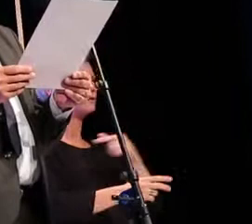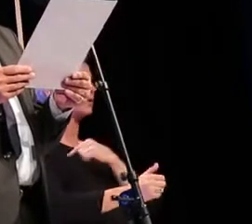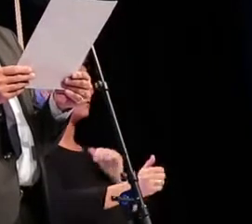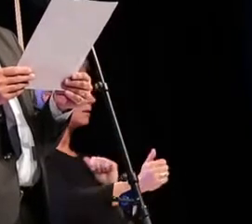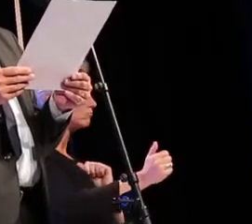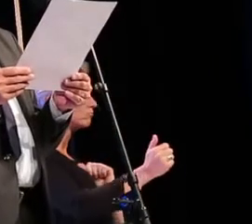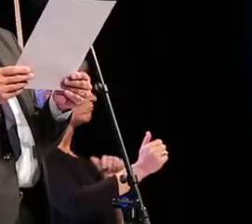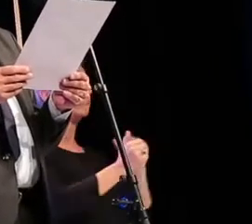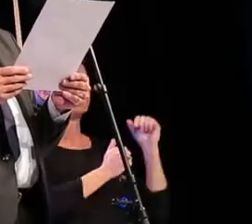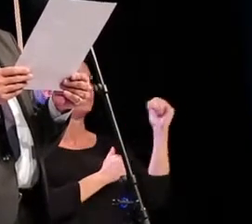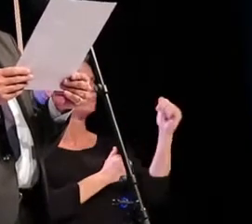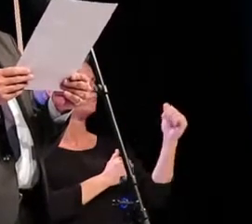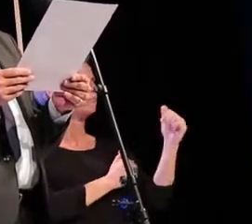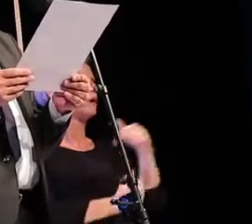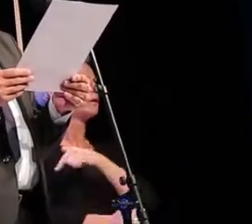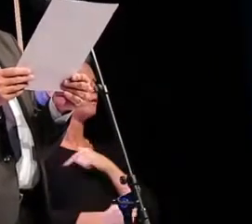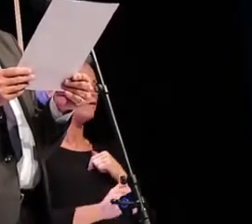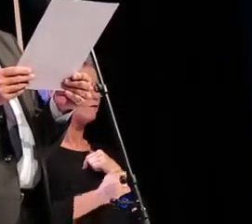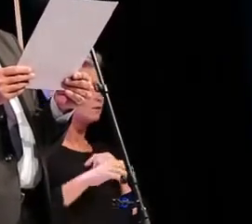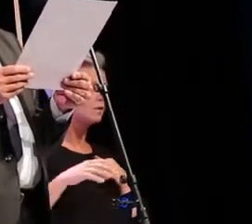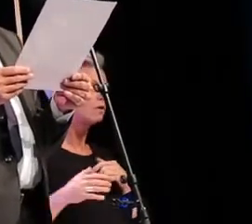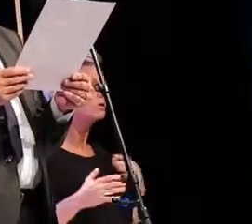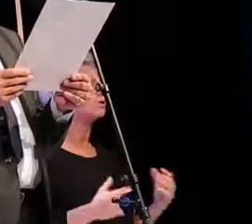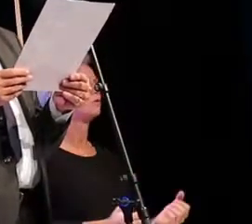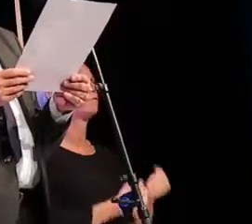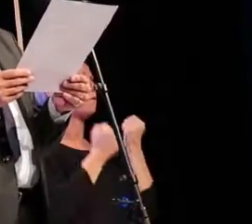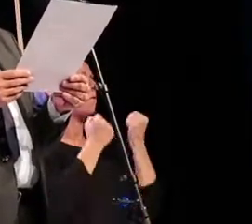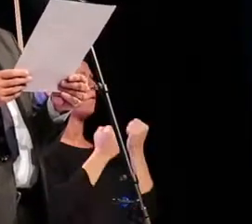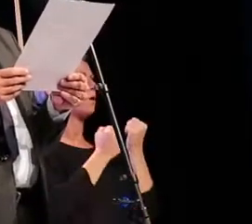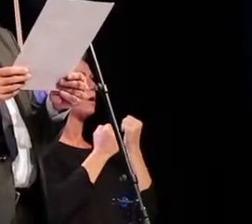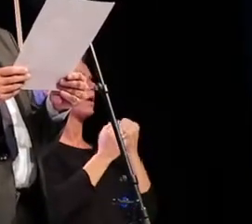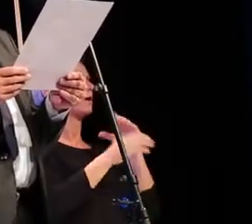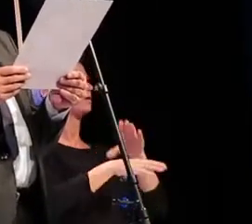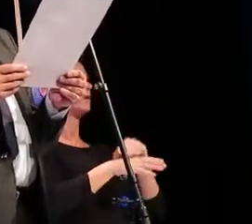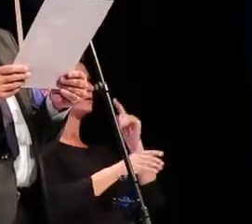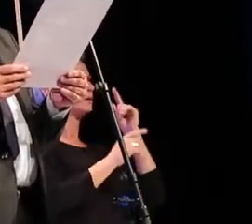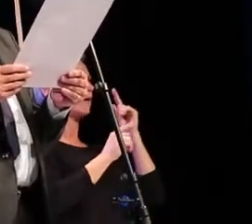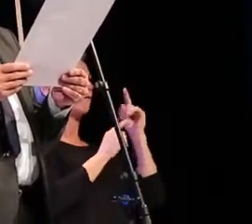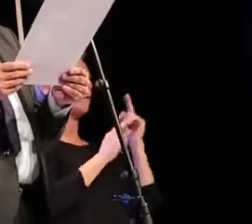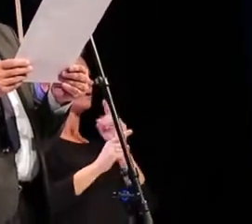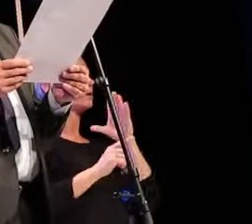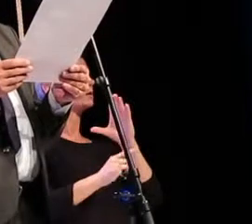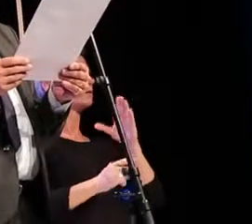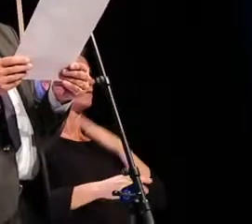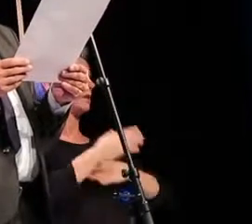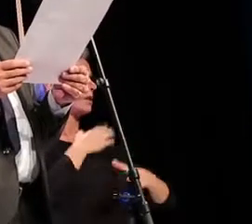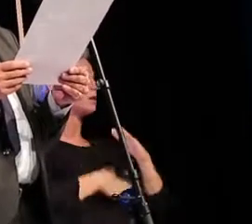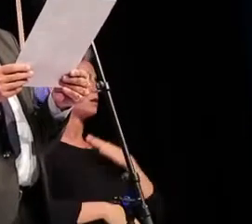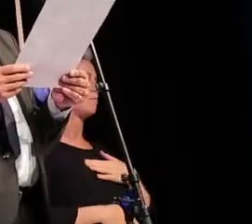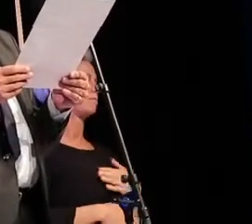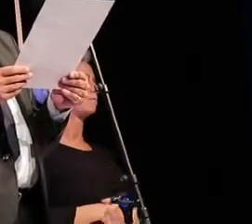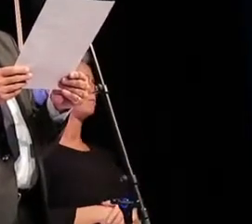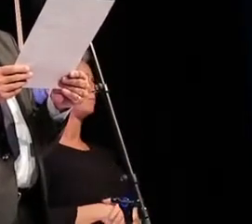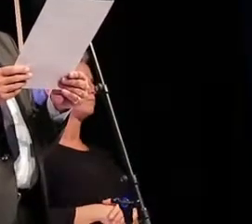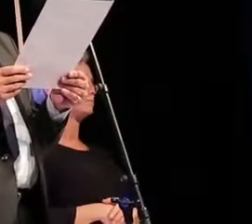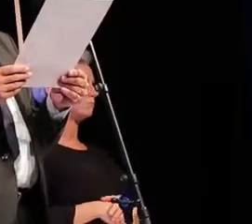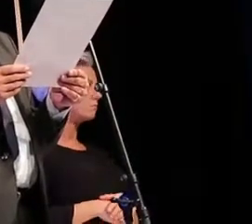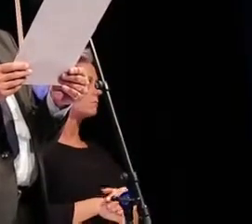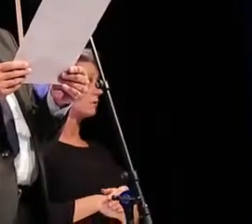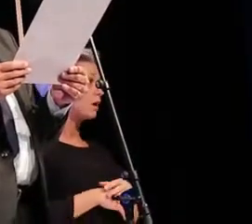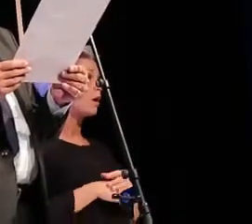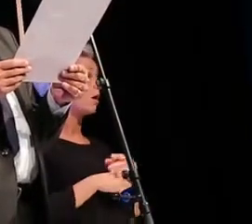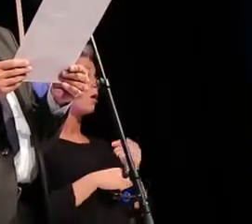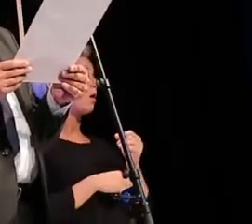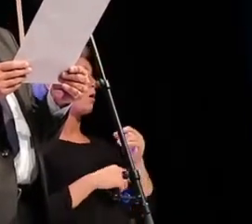den stafettpinne som svenska folket räcker fram. Opinionsmätningarna visar år efter år att klimatet är en